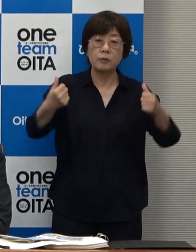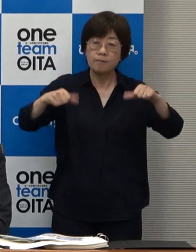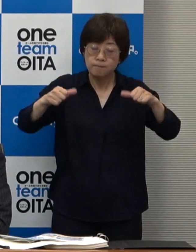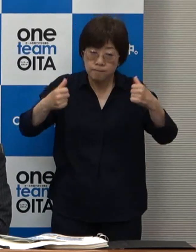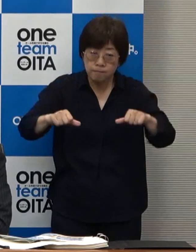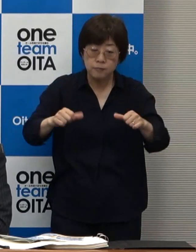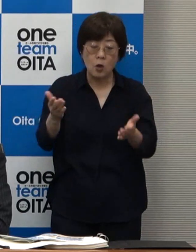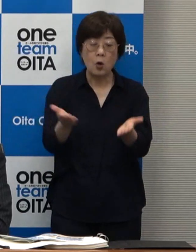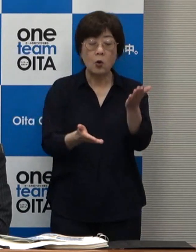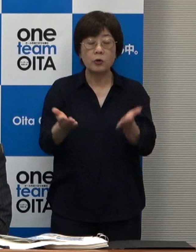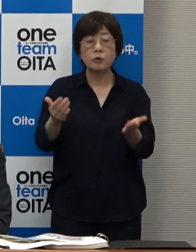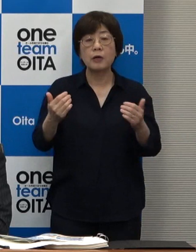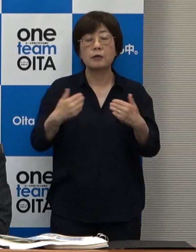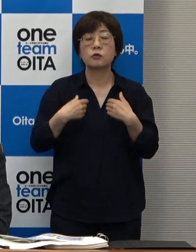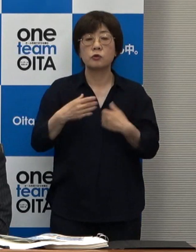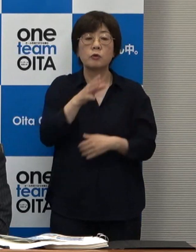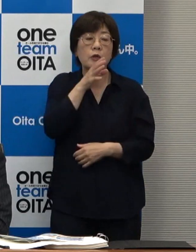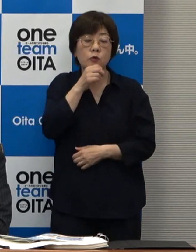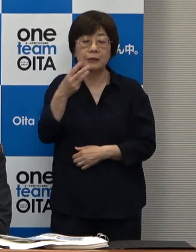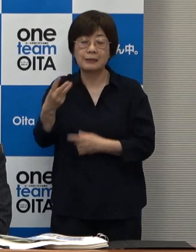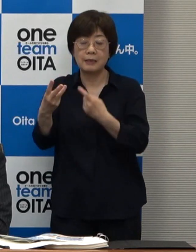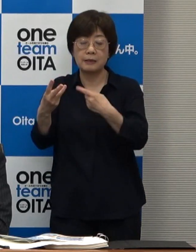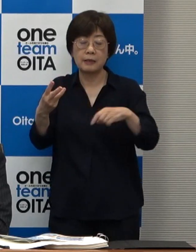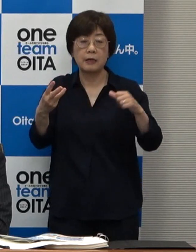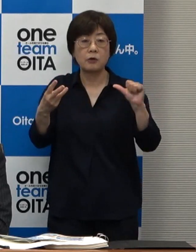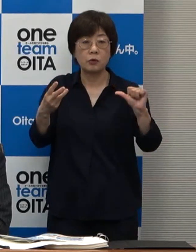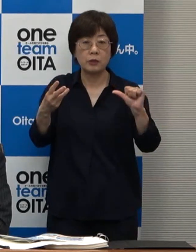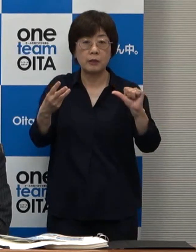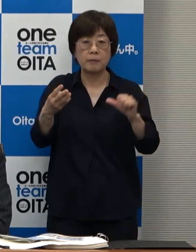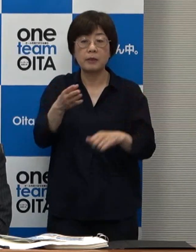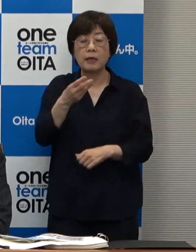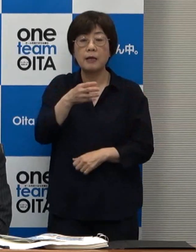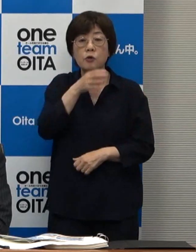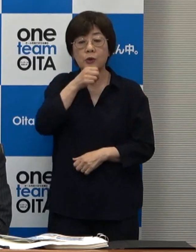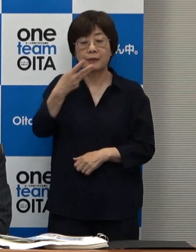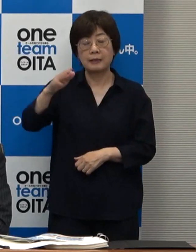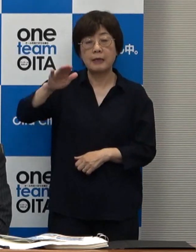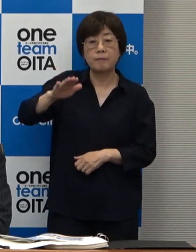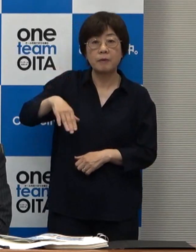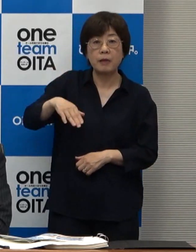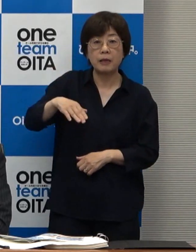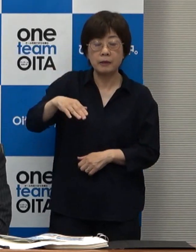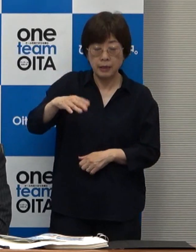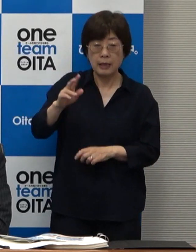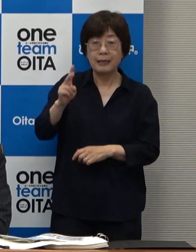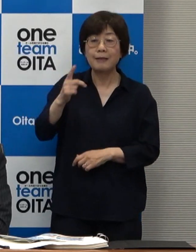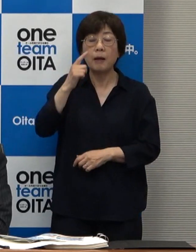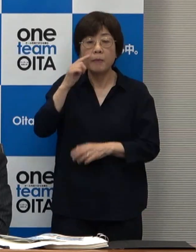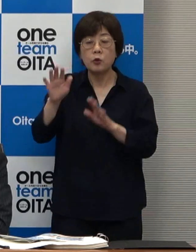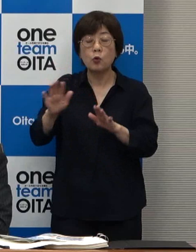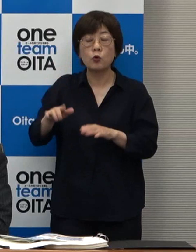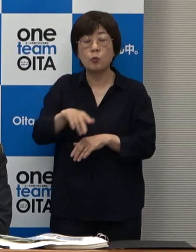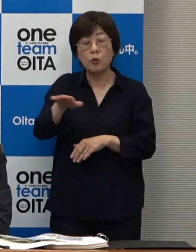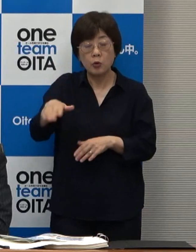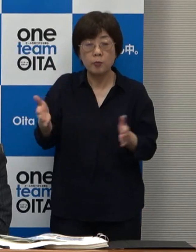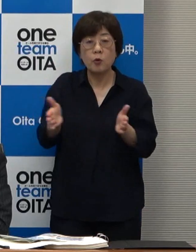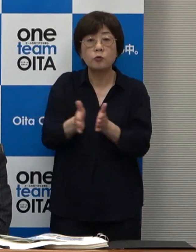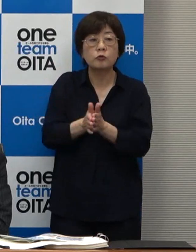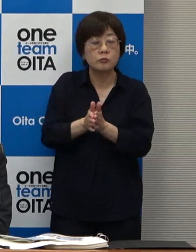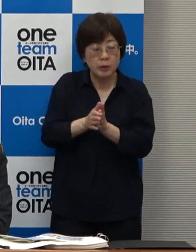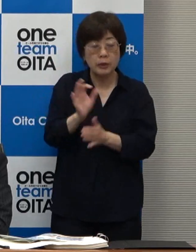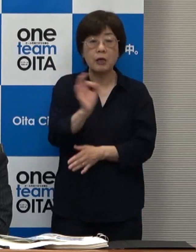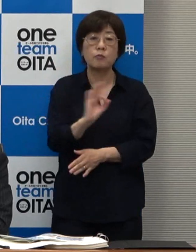ある3歳から5歳までと3歳未満児の第2子以降の子どもが無償化の対象となります